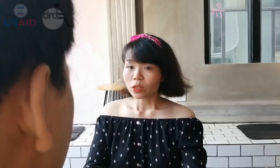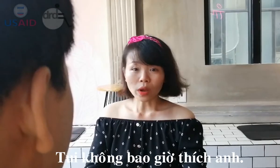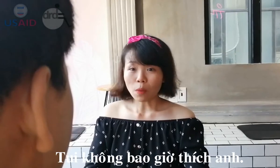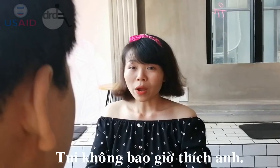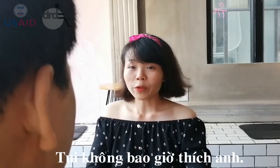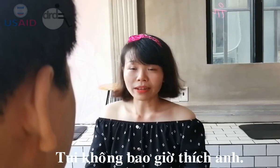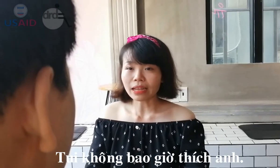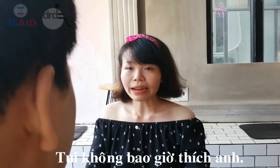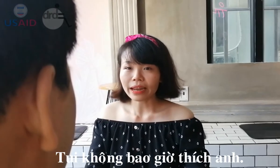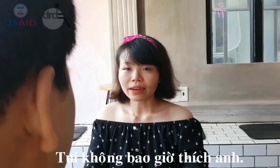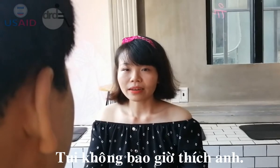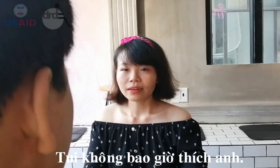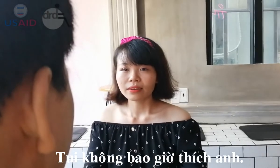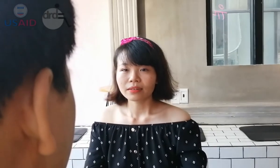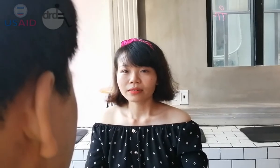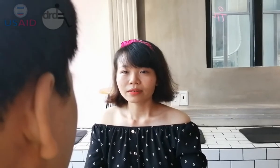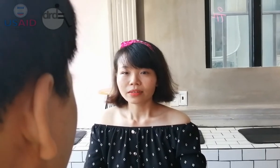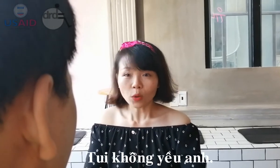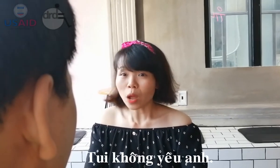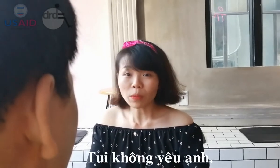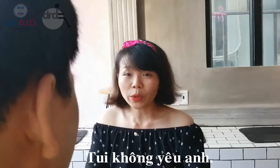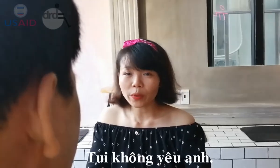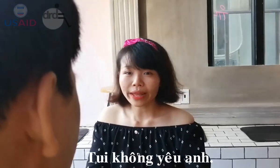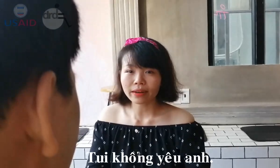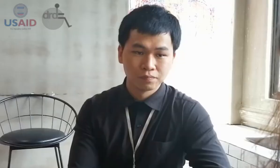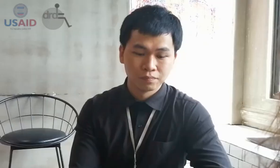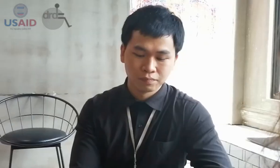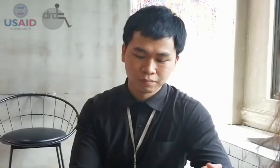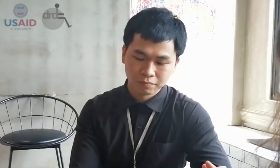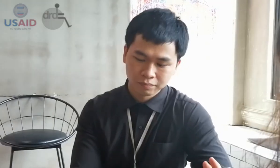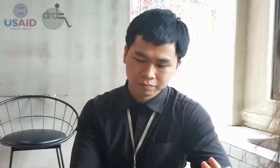Tôi không bao giờ thích anh, tôi không yêu anh.